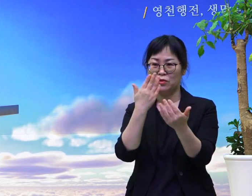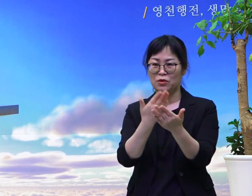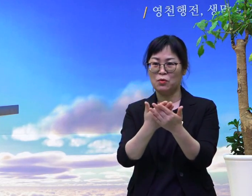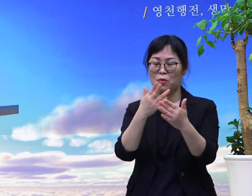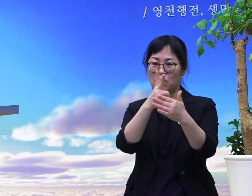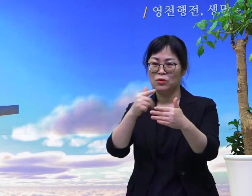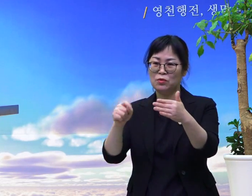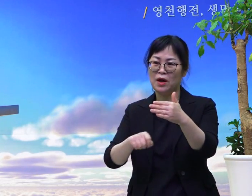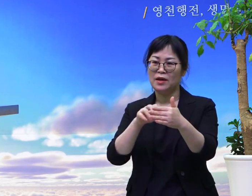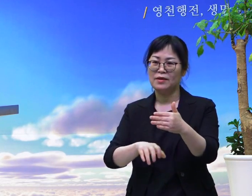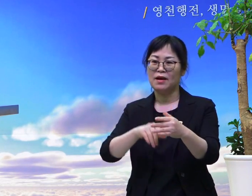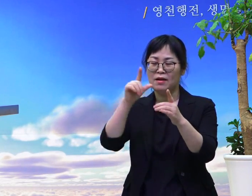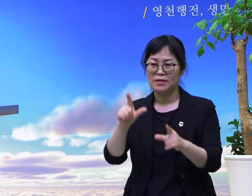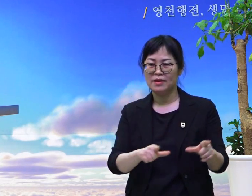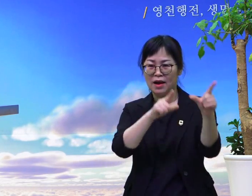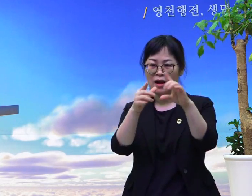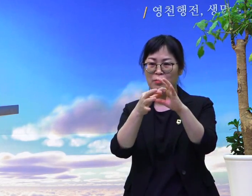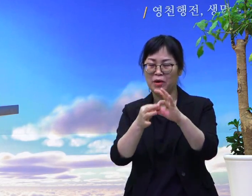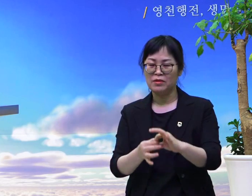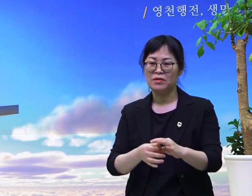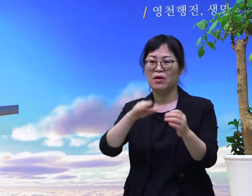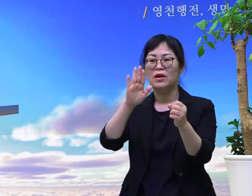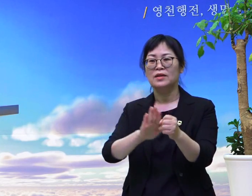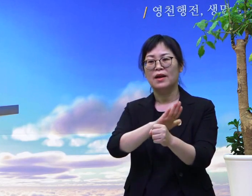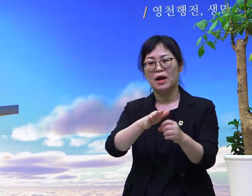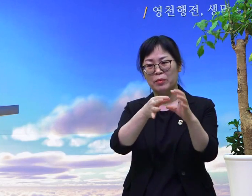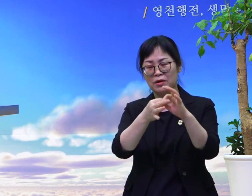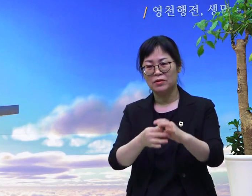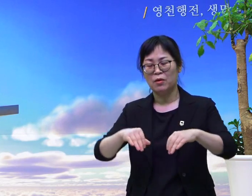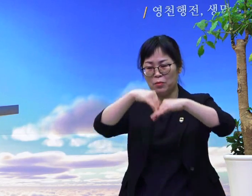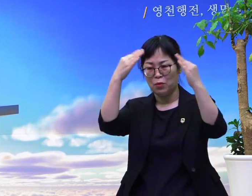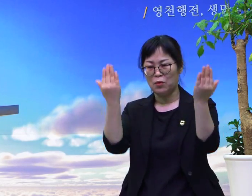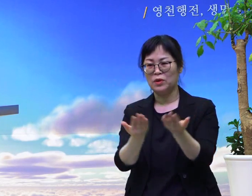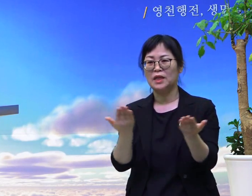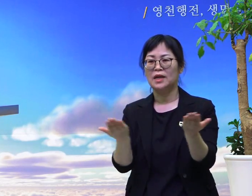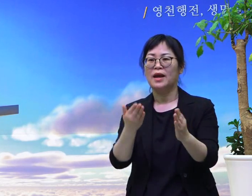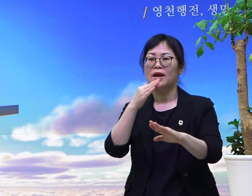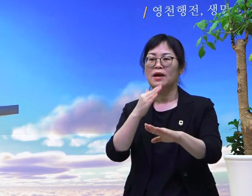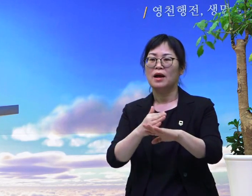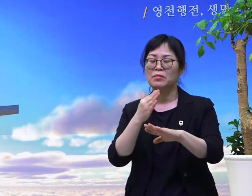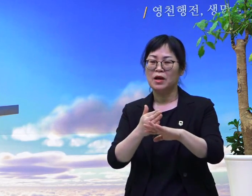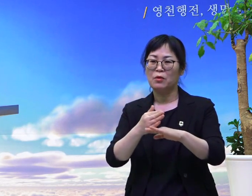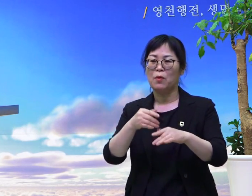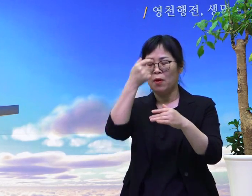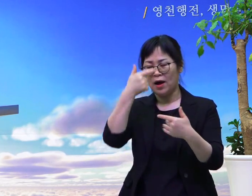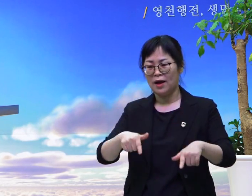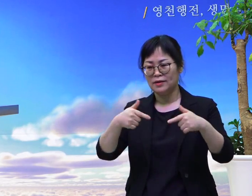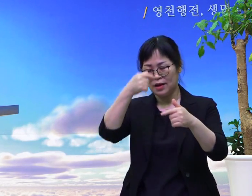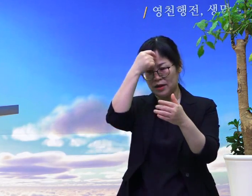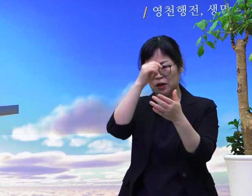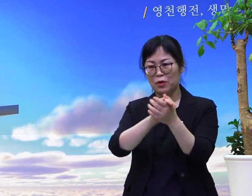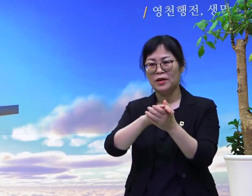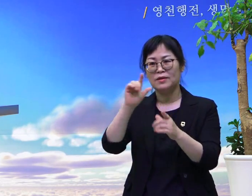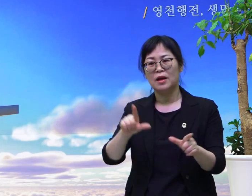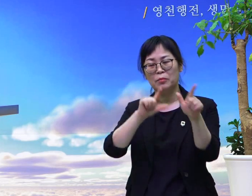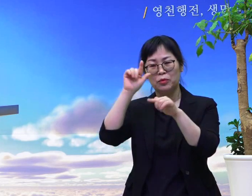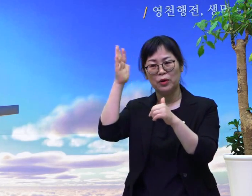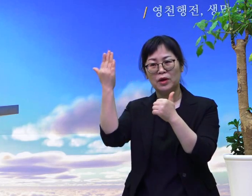주 안에서 살면서 사랑하면서 범사에 감사하고 항상 기도하는 생활이 되게 하여